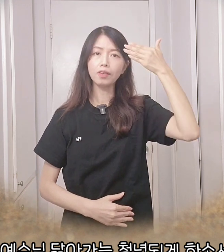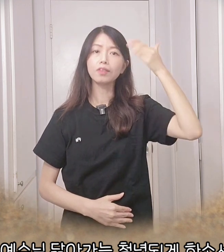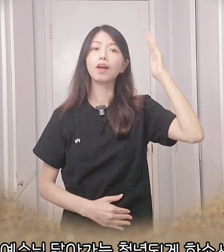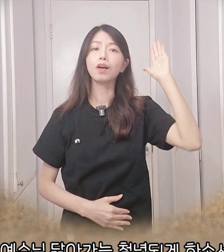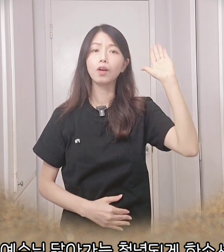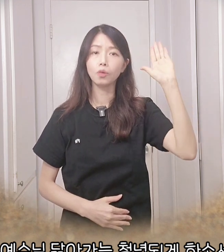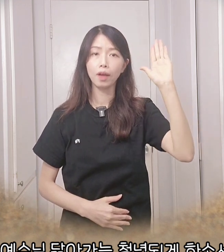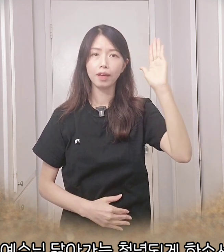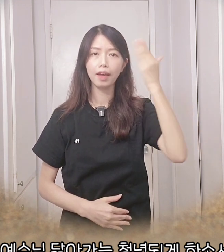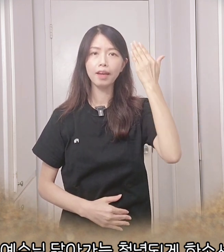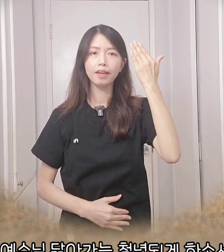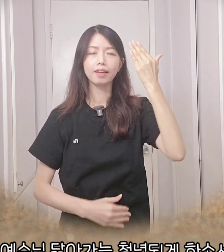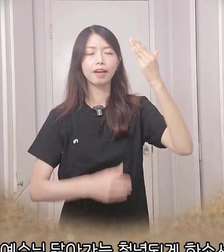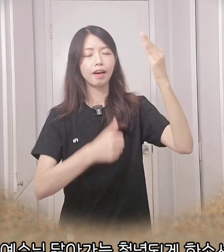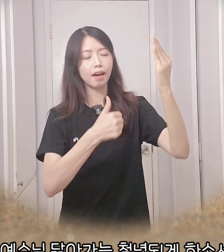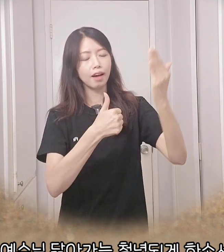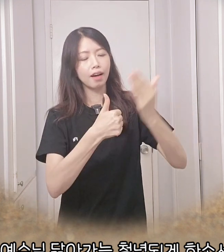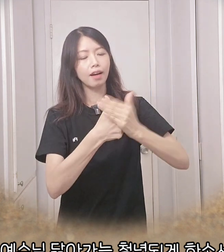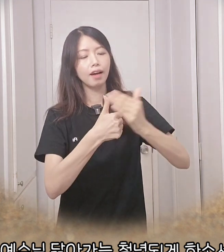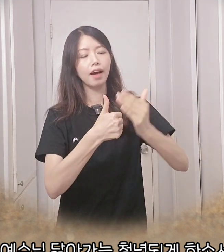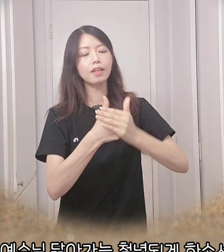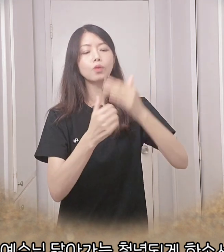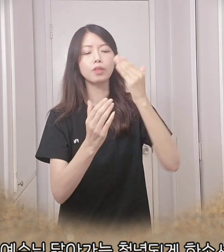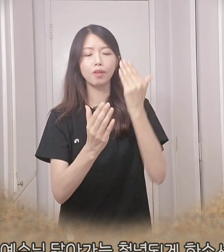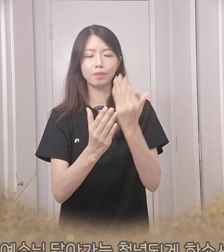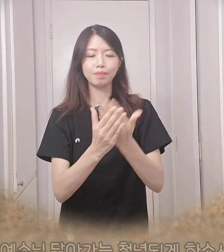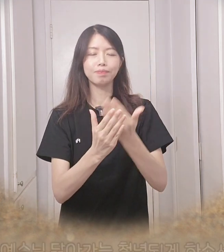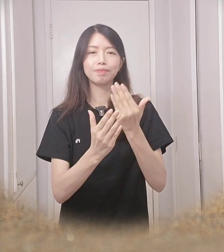청년 되게